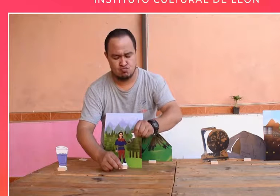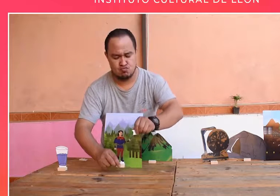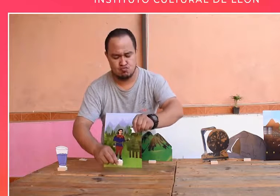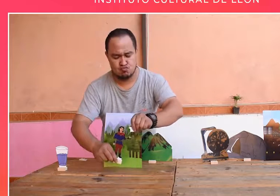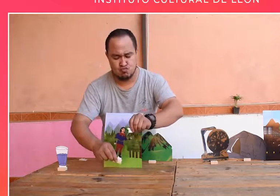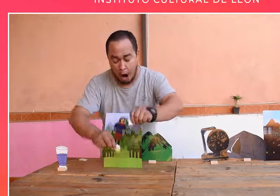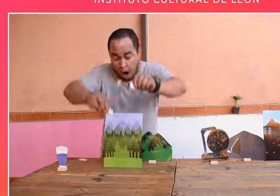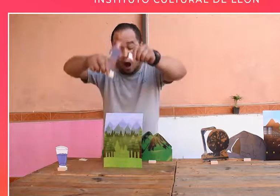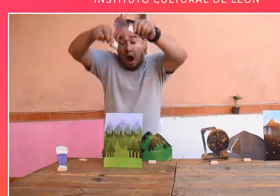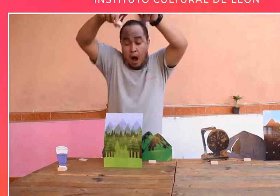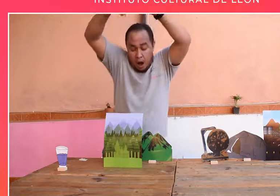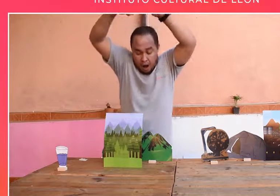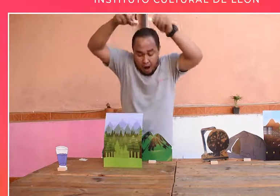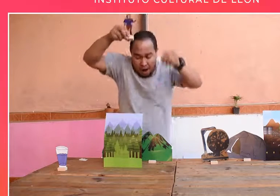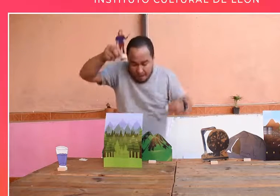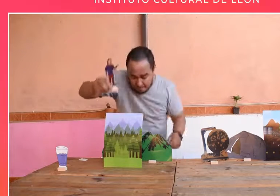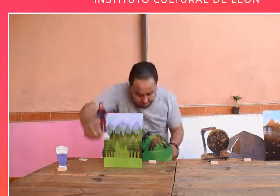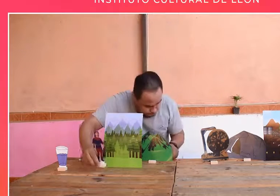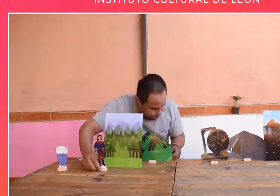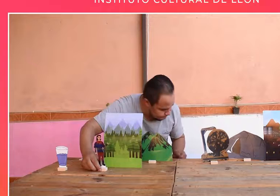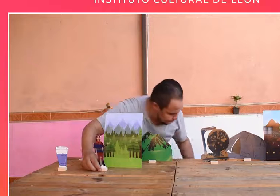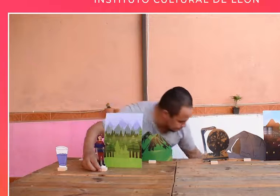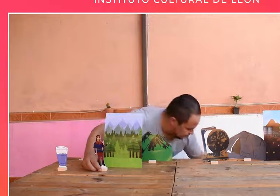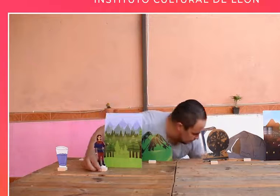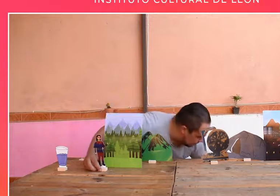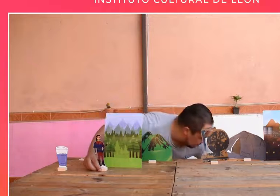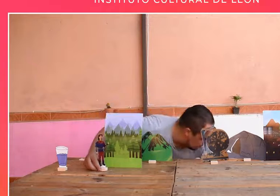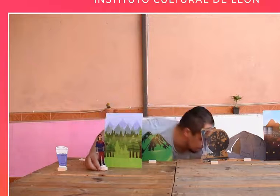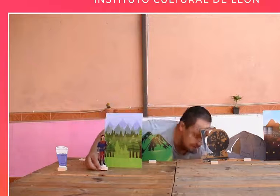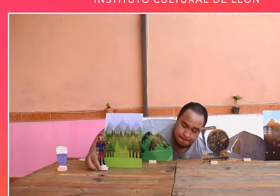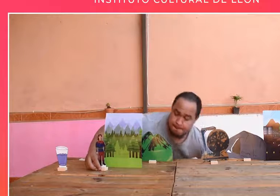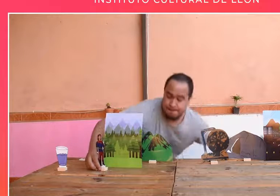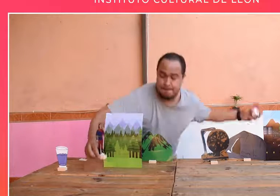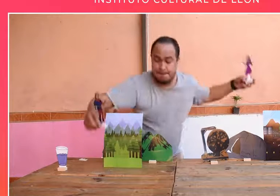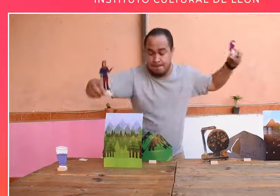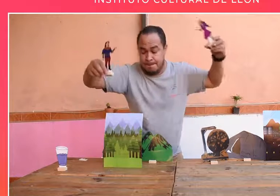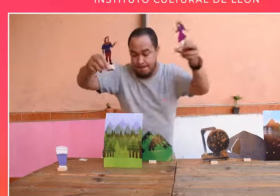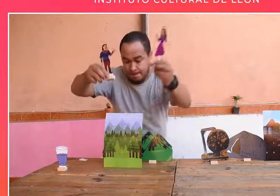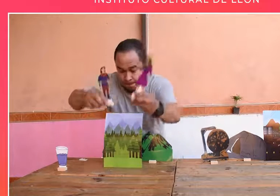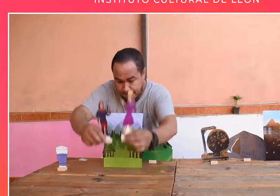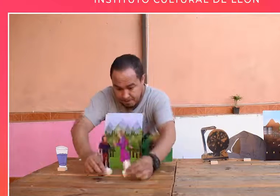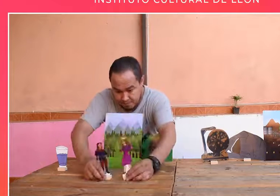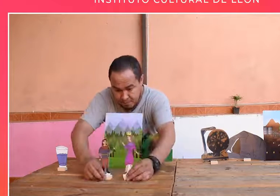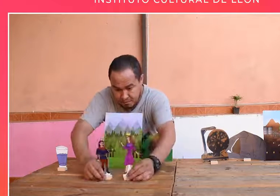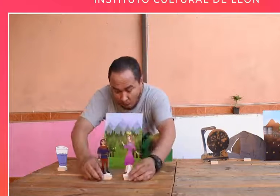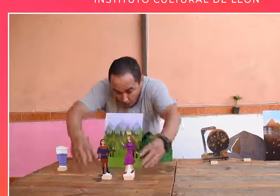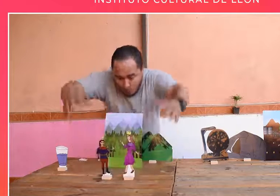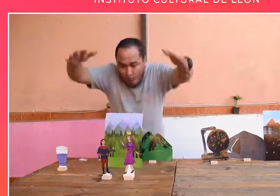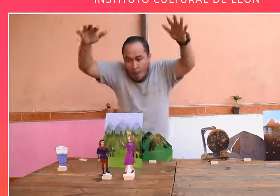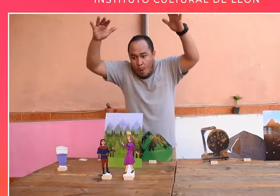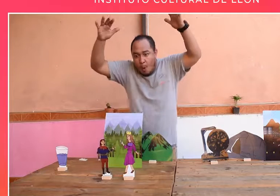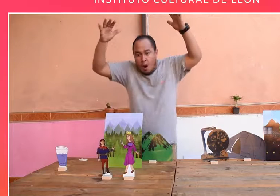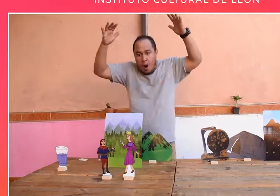manera. Y entonces le dio un beso al sapo y la princesa apareció.